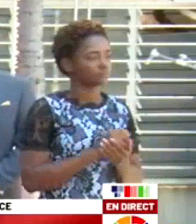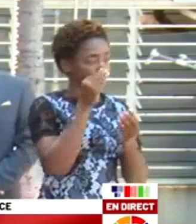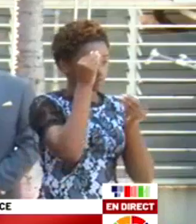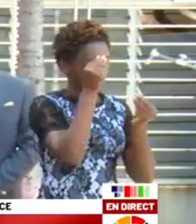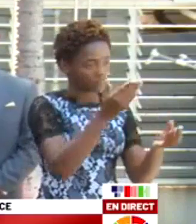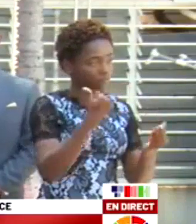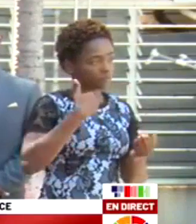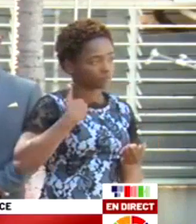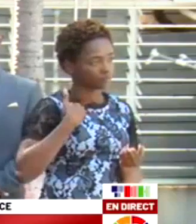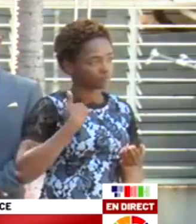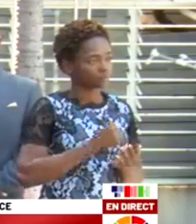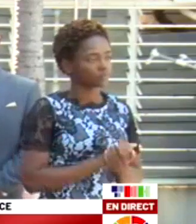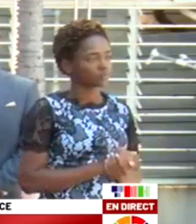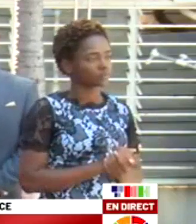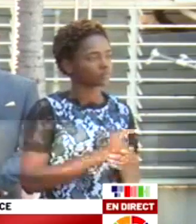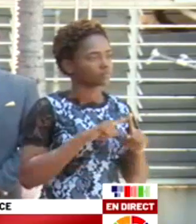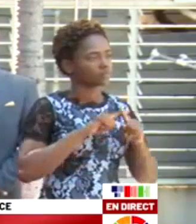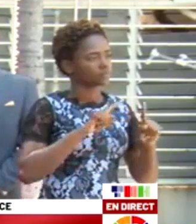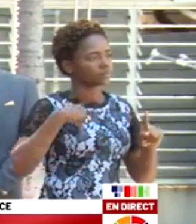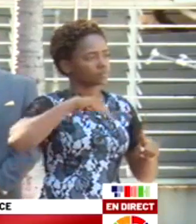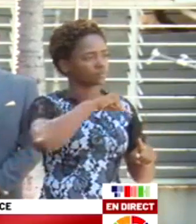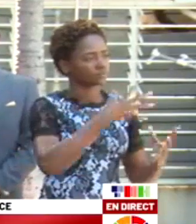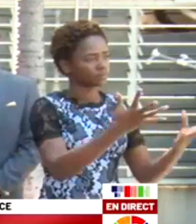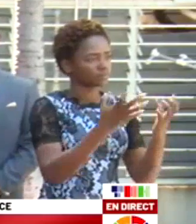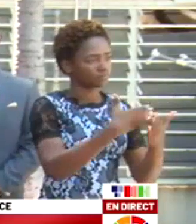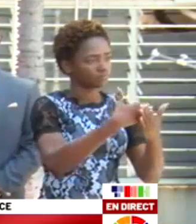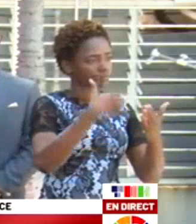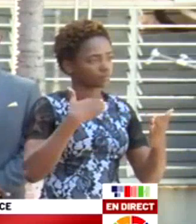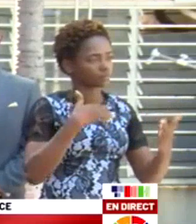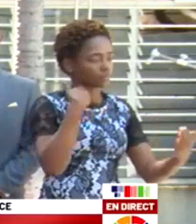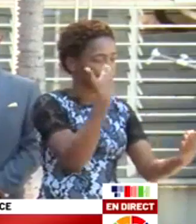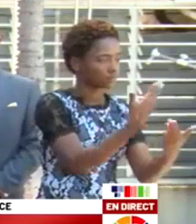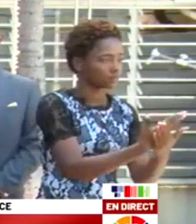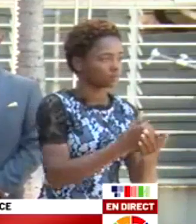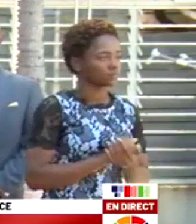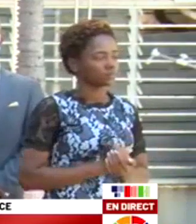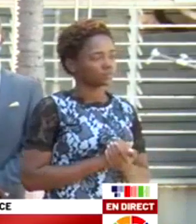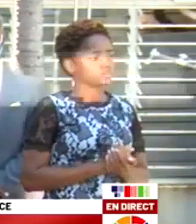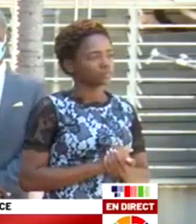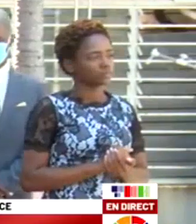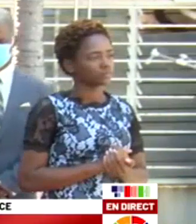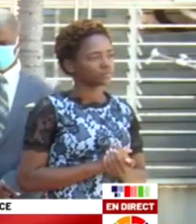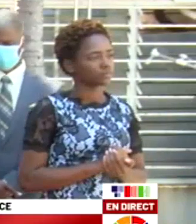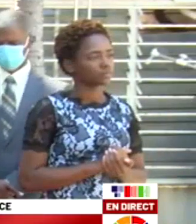information que nous gagnons, mais nous voulons avant nous arriver